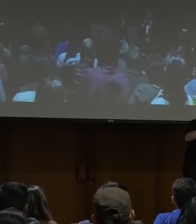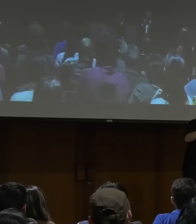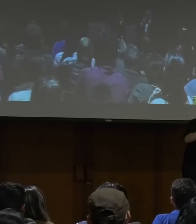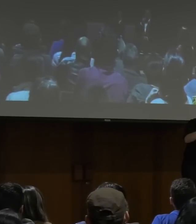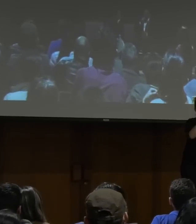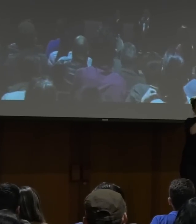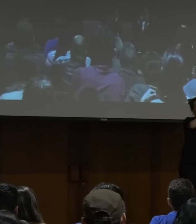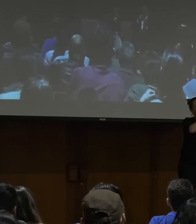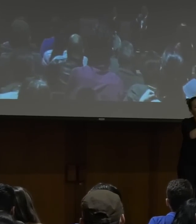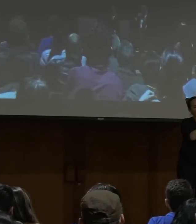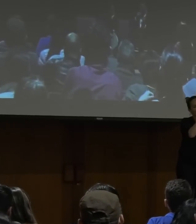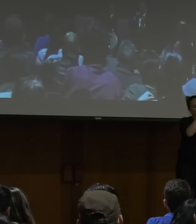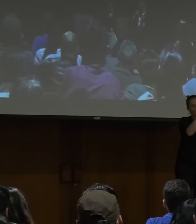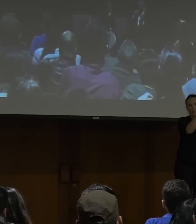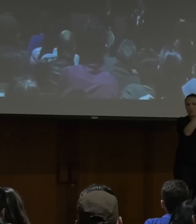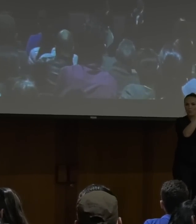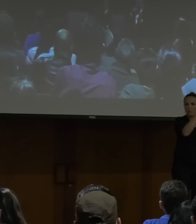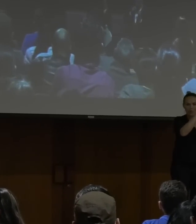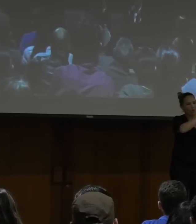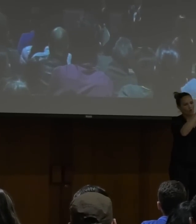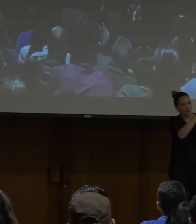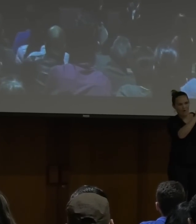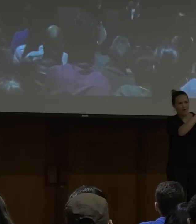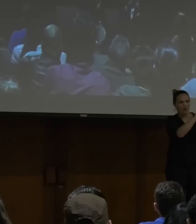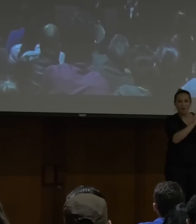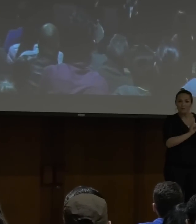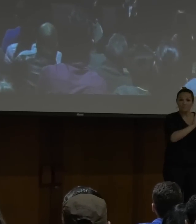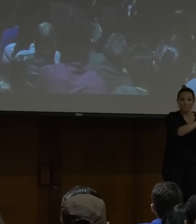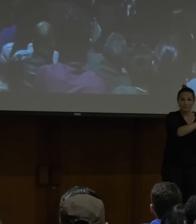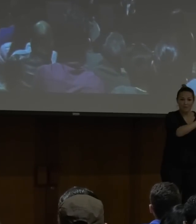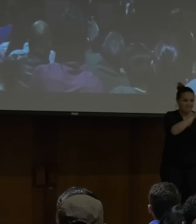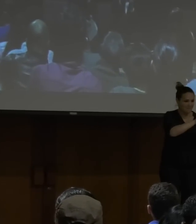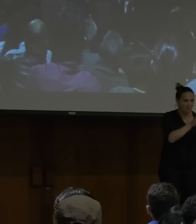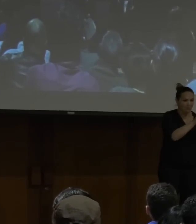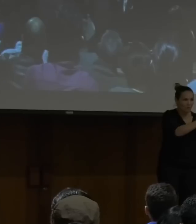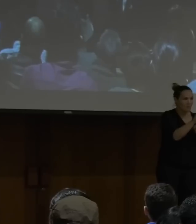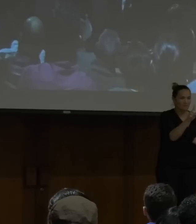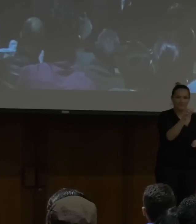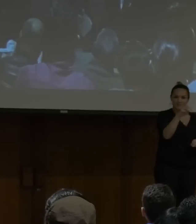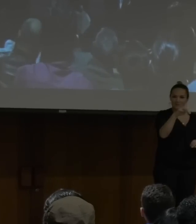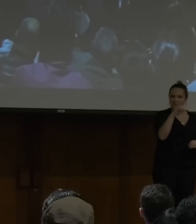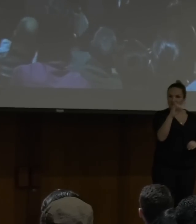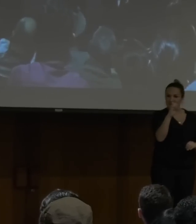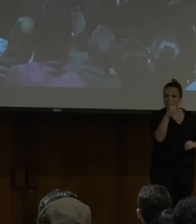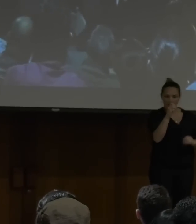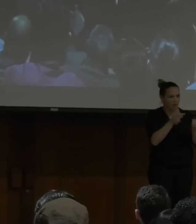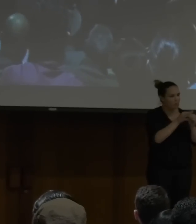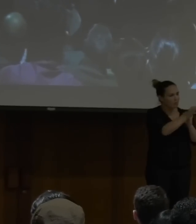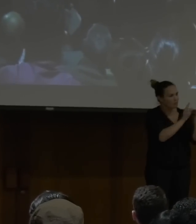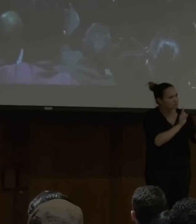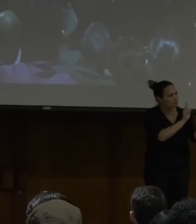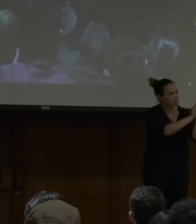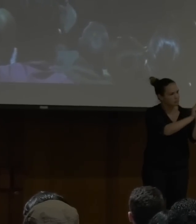y Juan Calderón. Ellos fueron los 3 compañeros que mi padre encontró cuando llegó a San Diego de la mano de Andrés Becerra y de